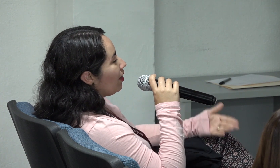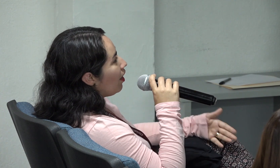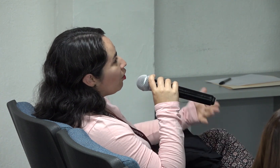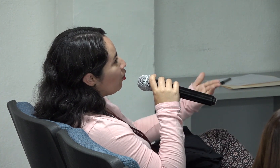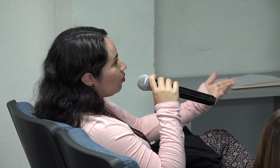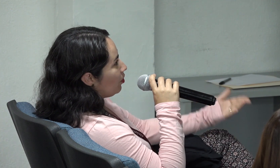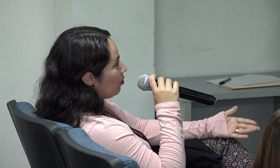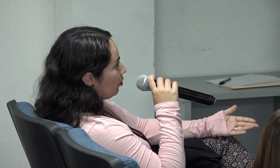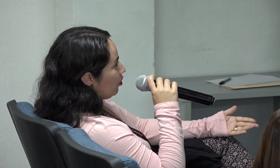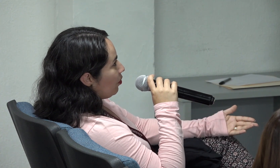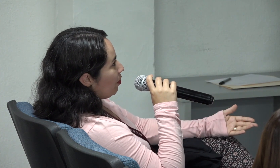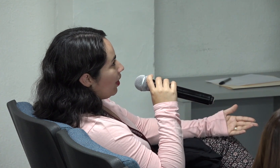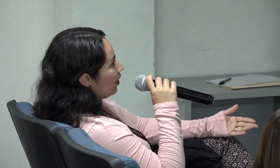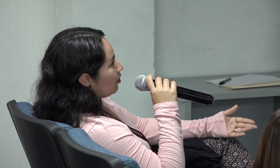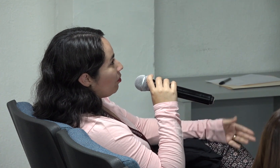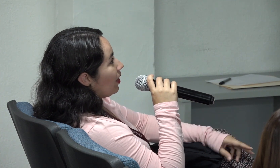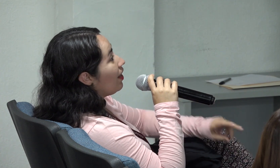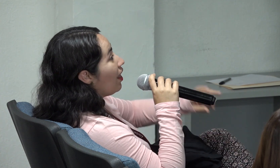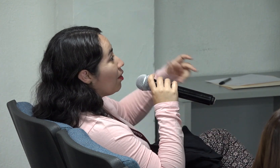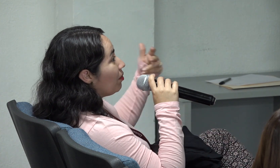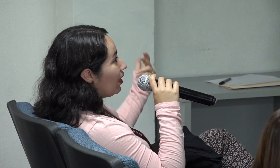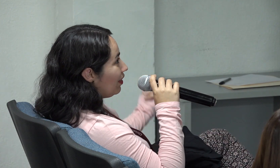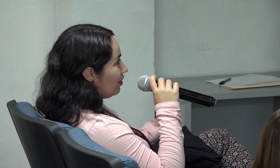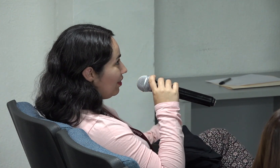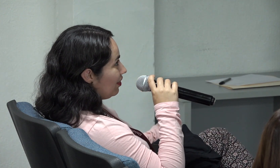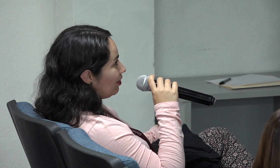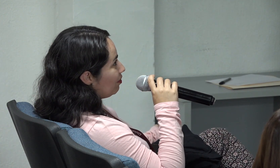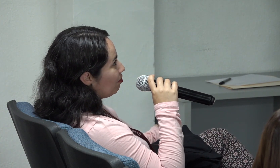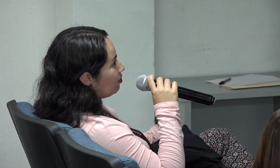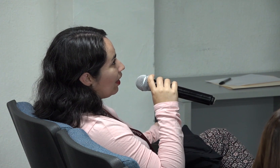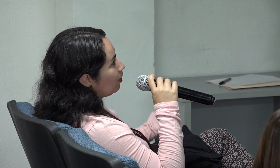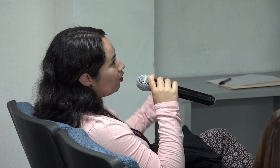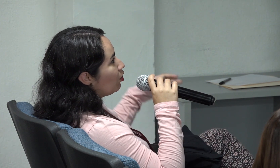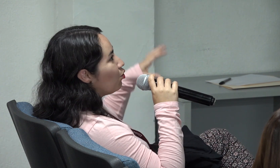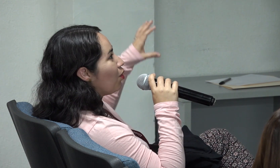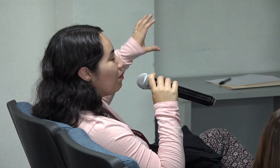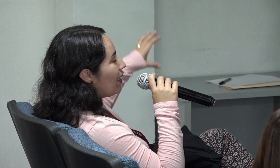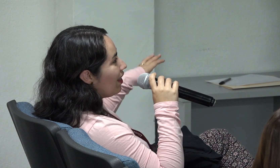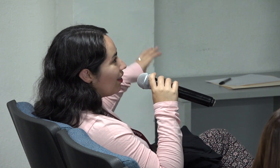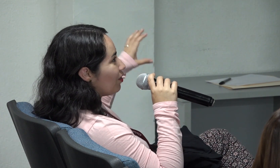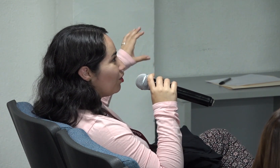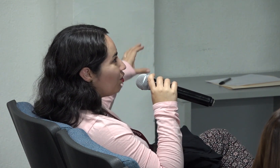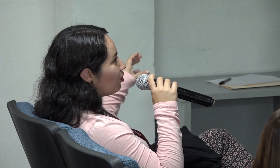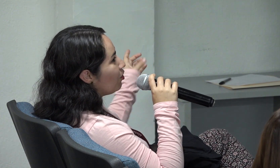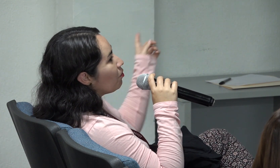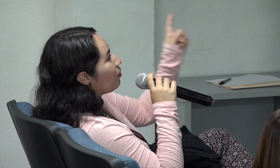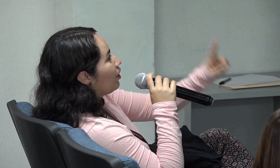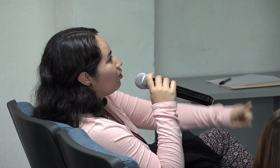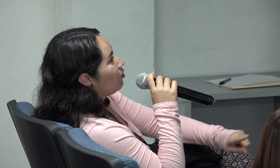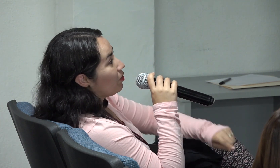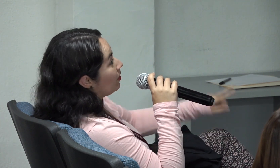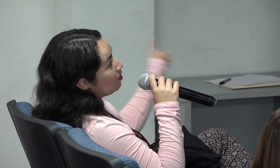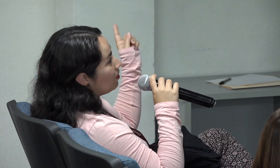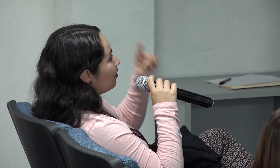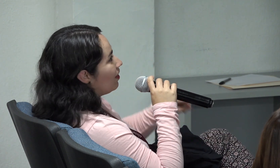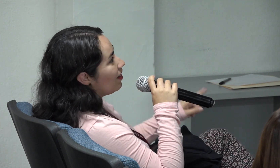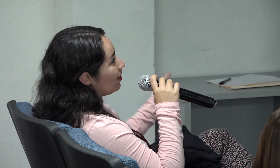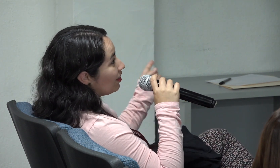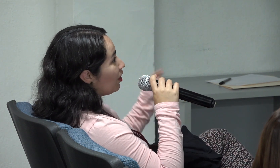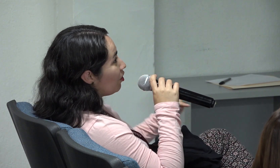o hay grupos de apoyo para que se puedan adaptar tanto en su familia que son sordos, pero pues el exterior